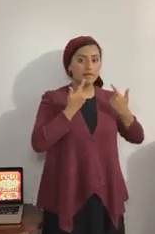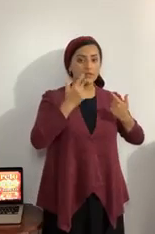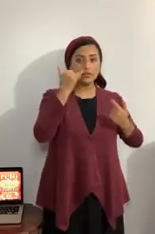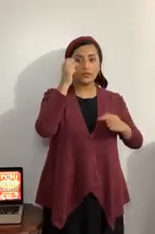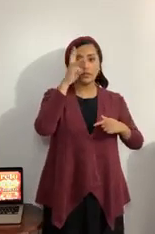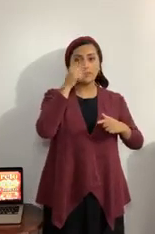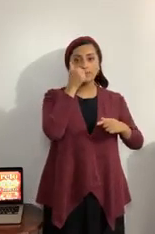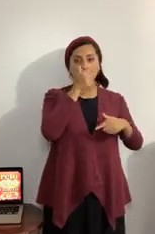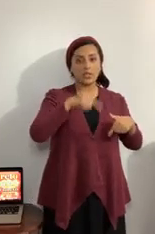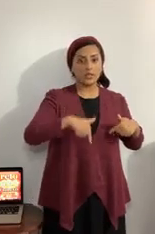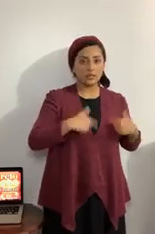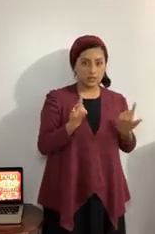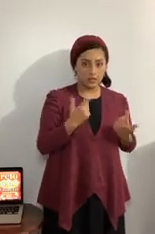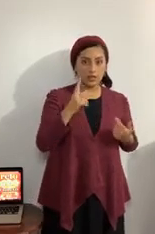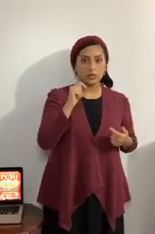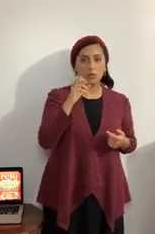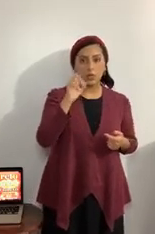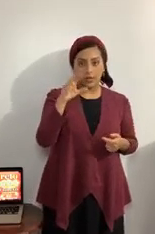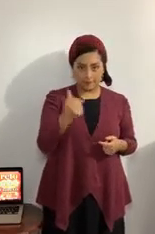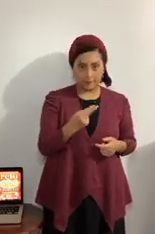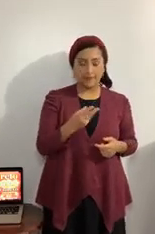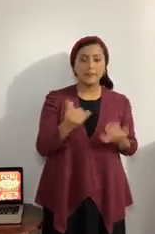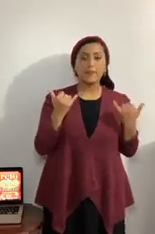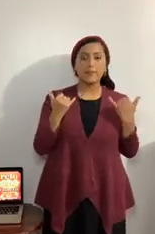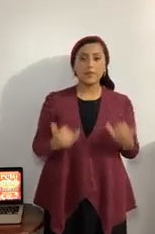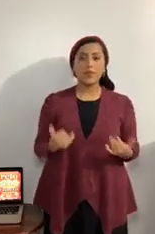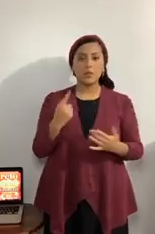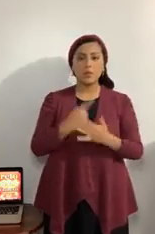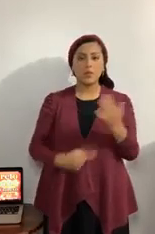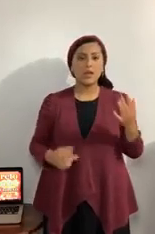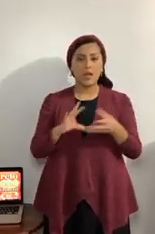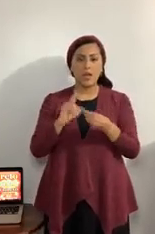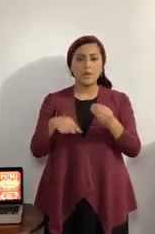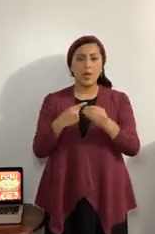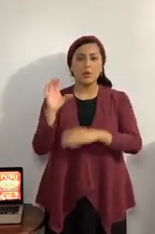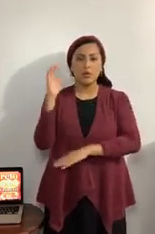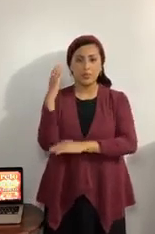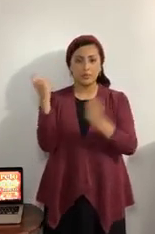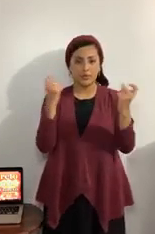viviente. Ahora, ¿qué hay de la Navidad? ¿Se celebra un cumpleaños?